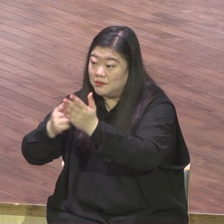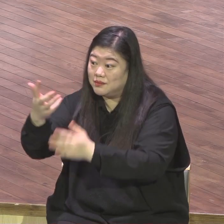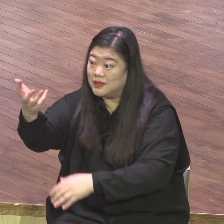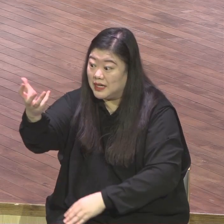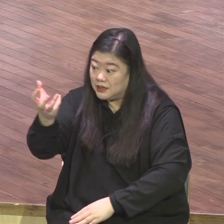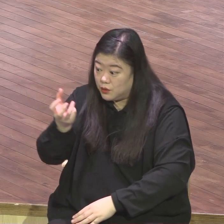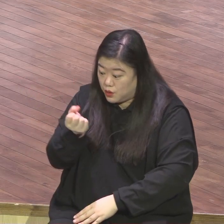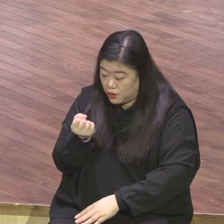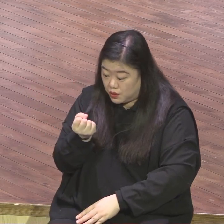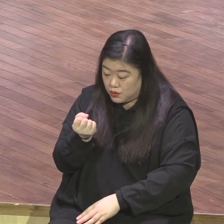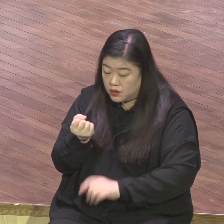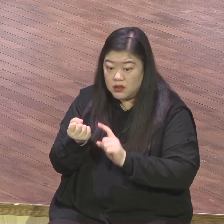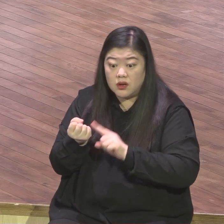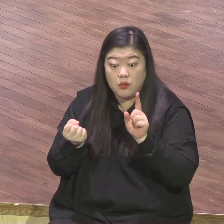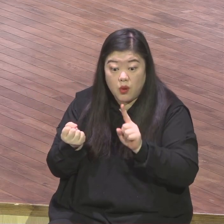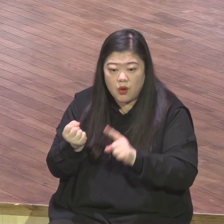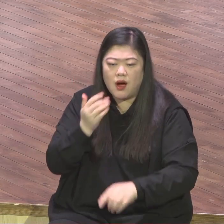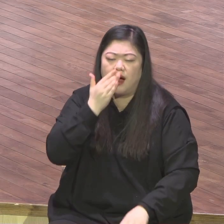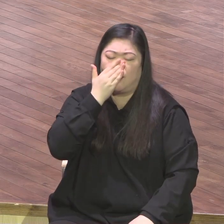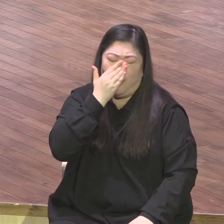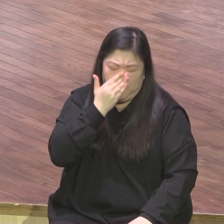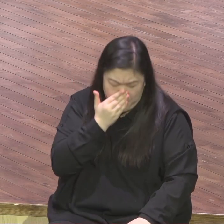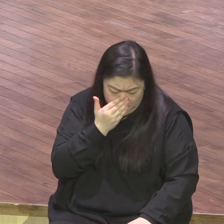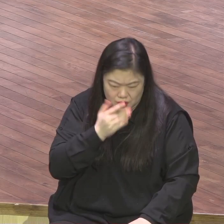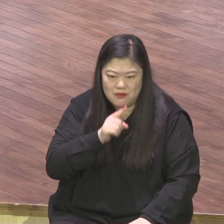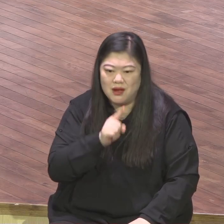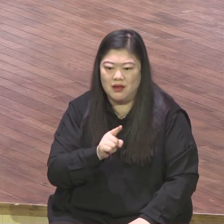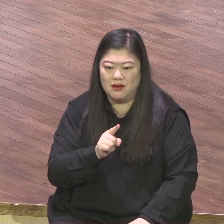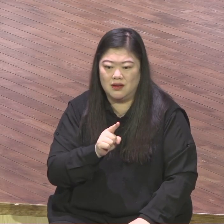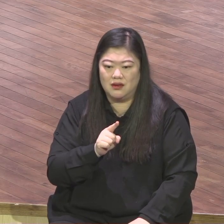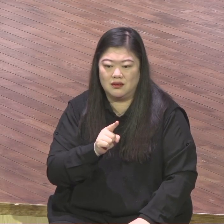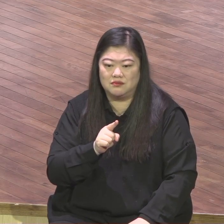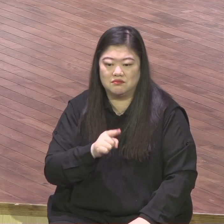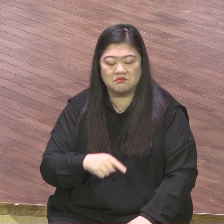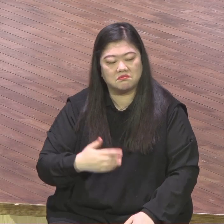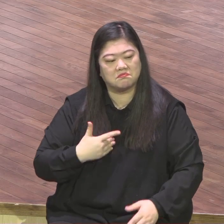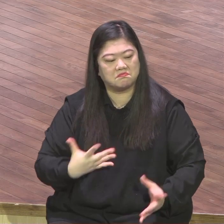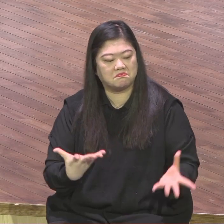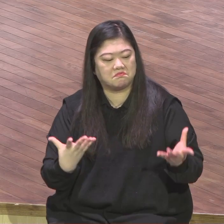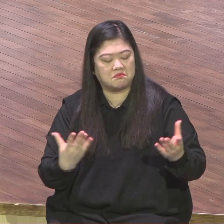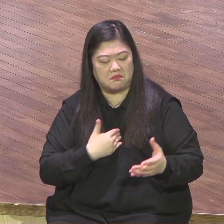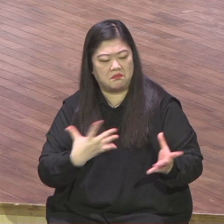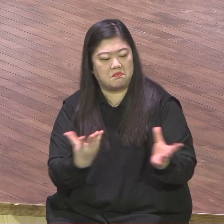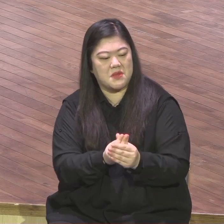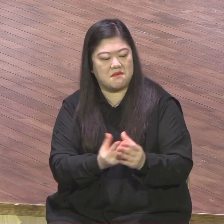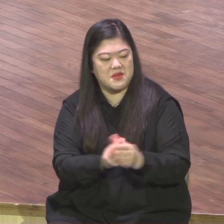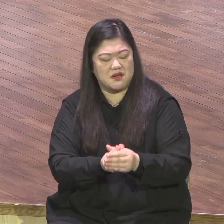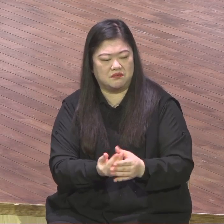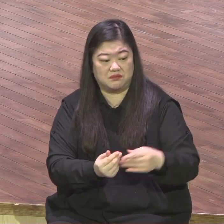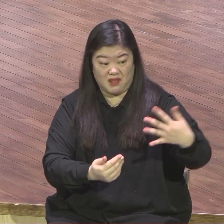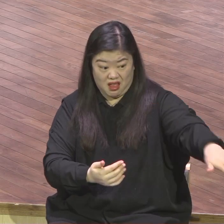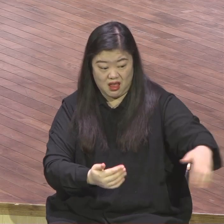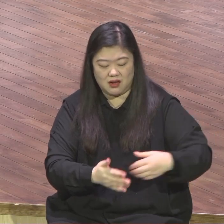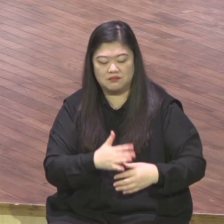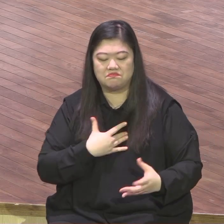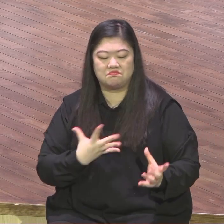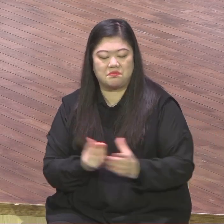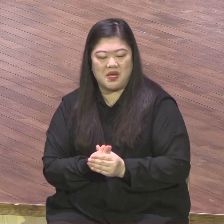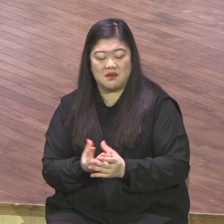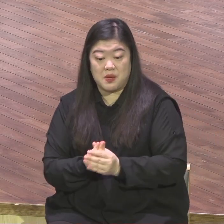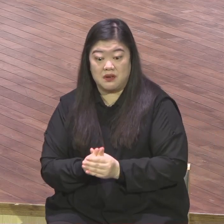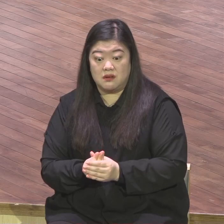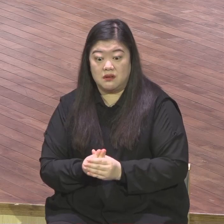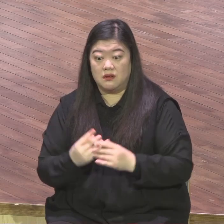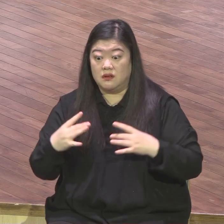뭐라고요? 겸손한 마음을 강조하고 있어요. 그리스도 예수의 마음, 막연한 말이 아니에요. 그리스도 예수의 마음을